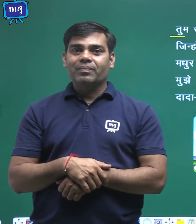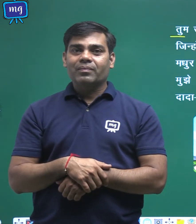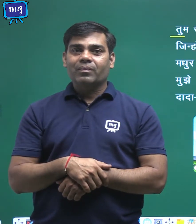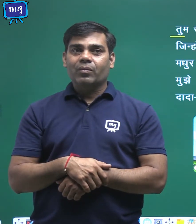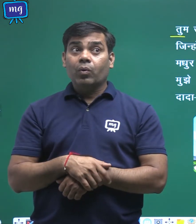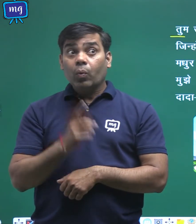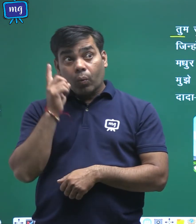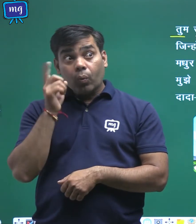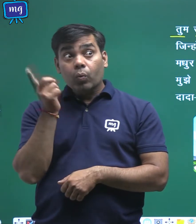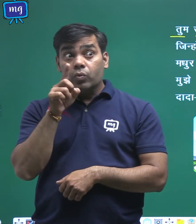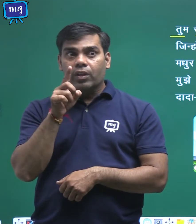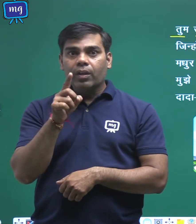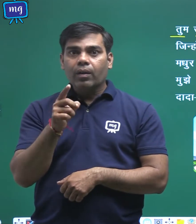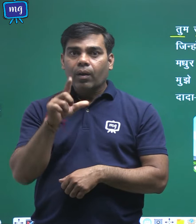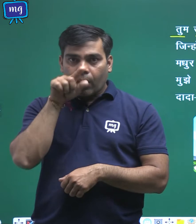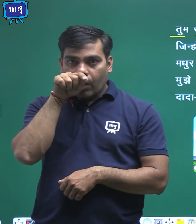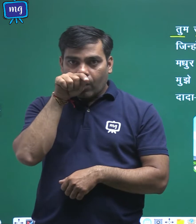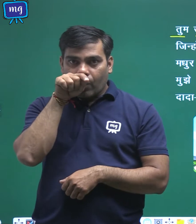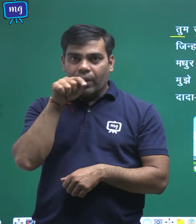उसी कौवे के